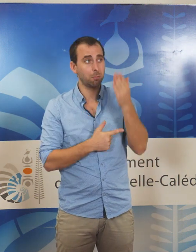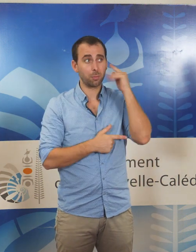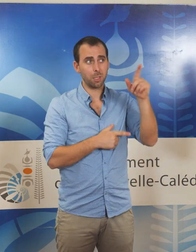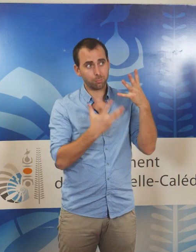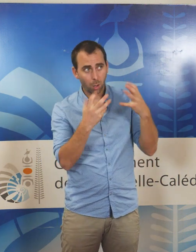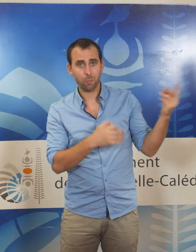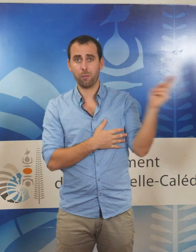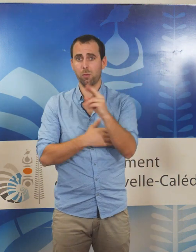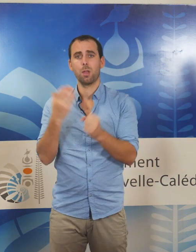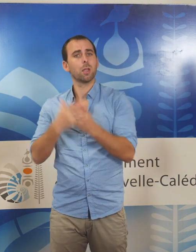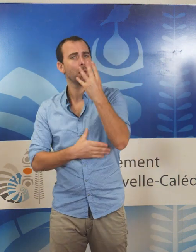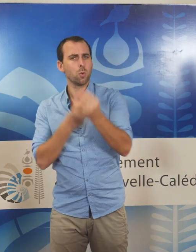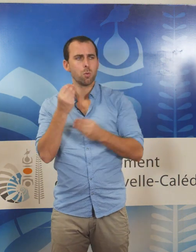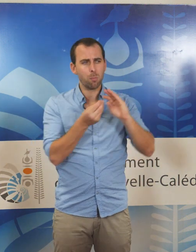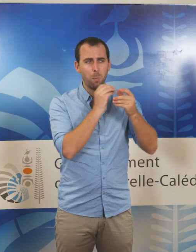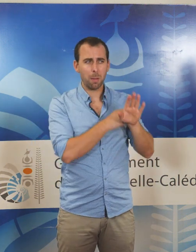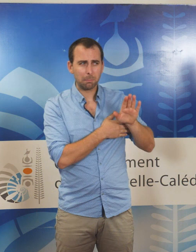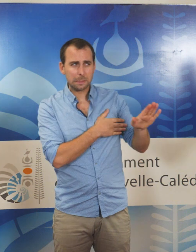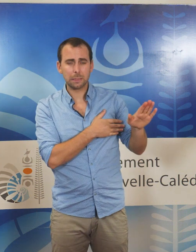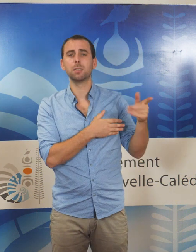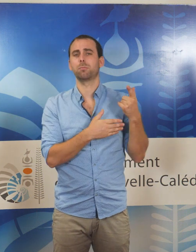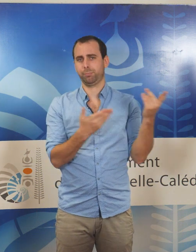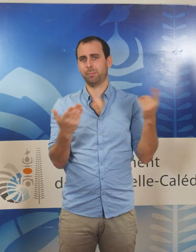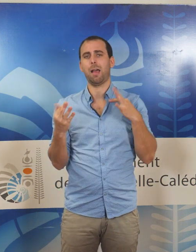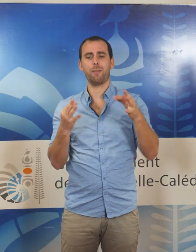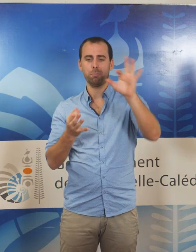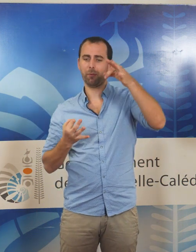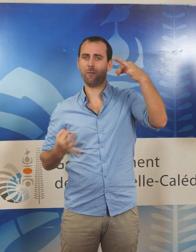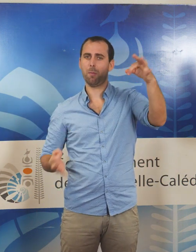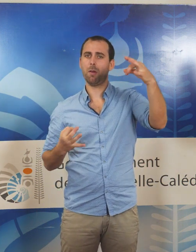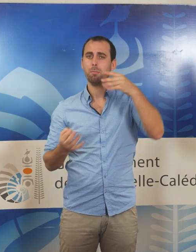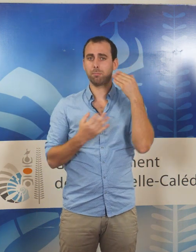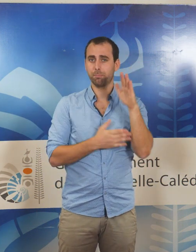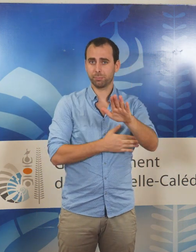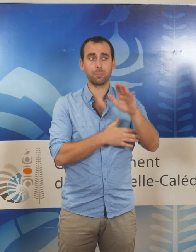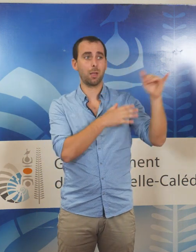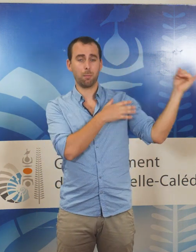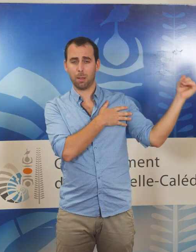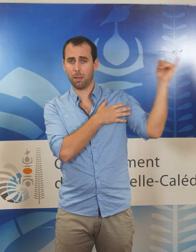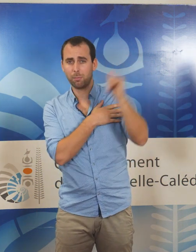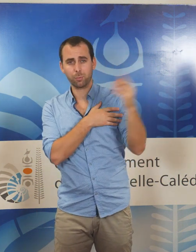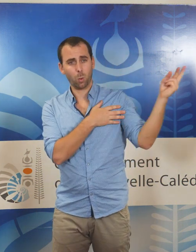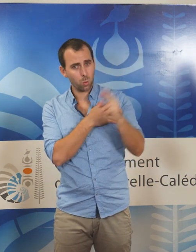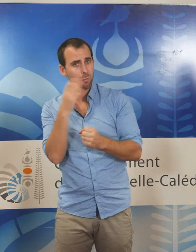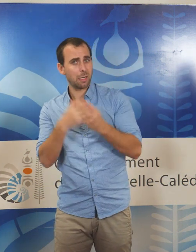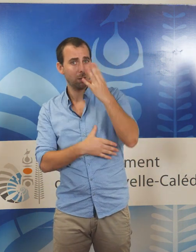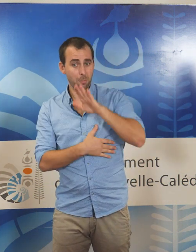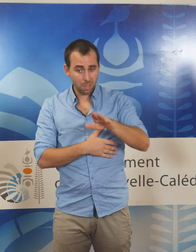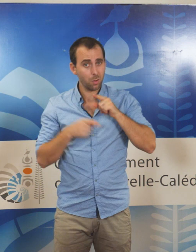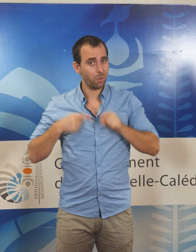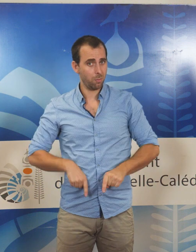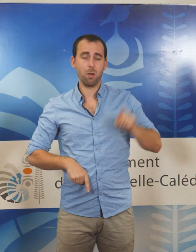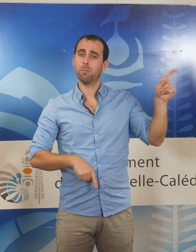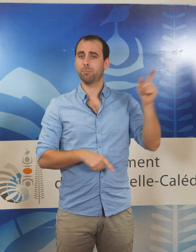problématiques spécifiques, à se faire connaître sur le formulaire de rapatriement du gouvernement de la Nouvelle-Calédonie. Donc c'est vraiment la porte